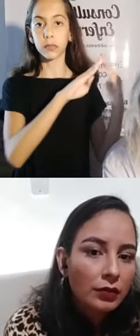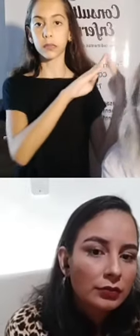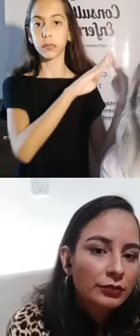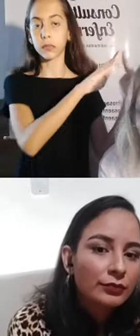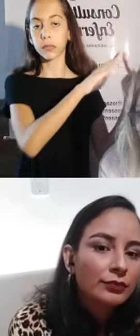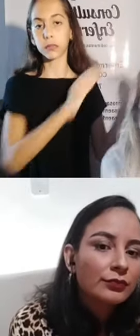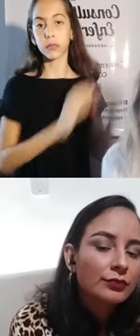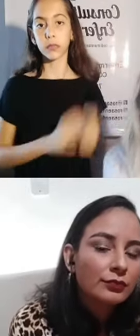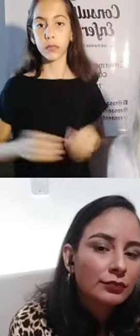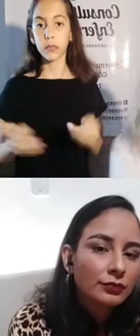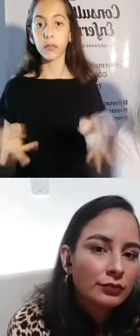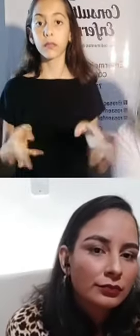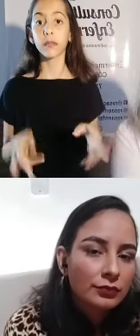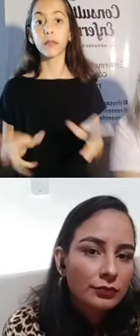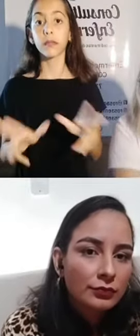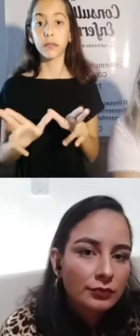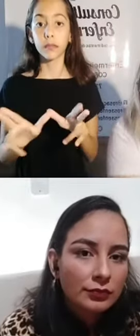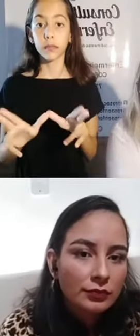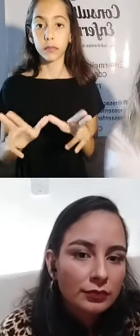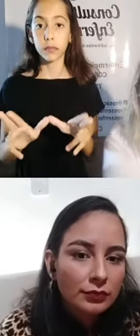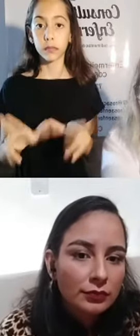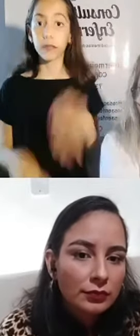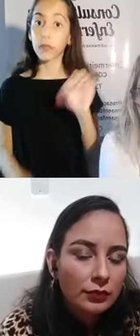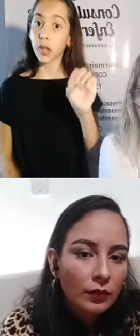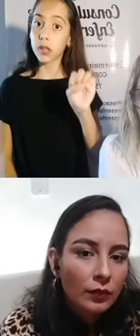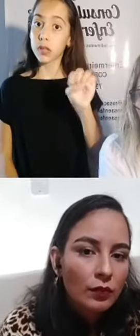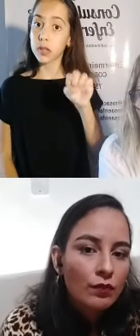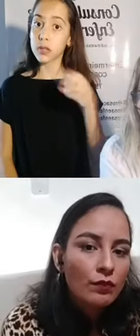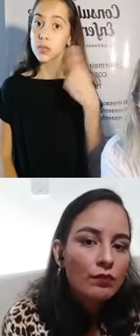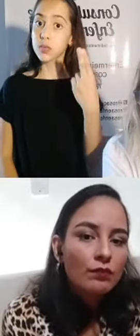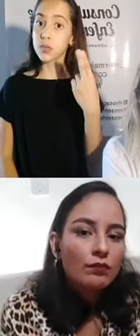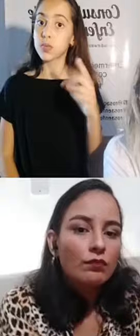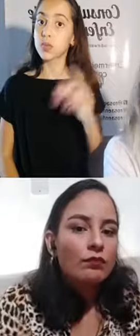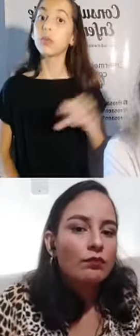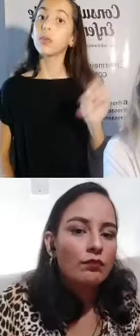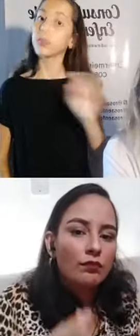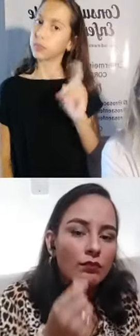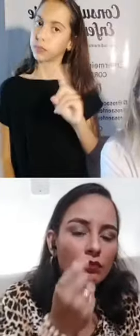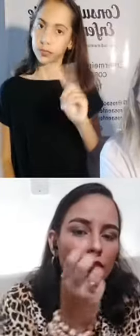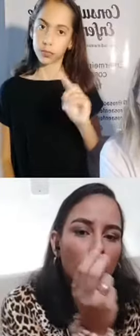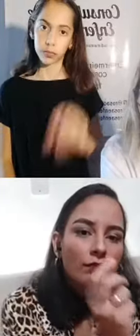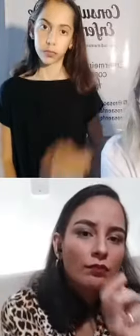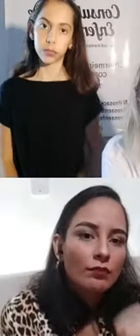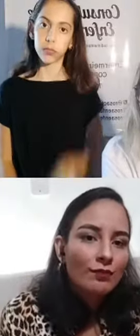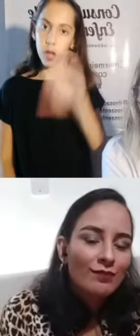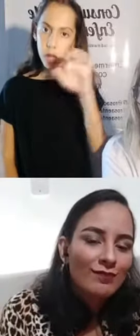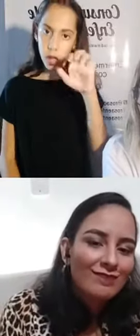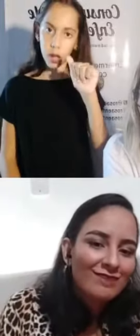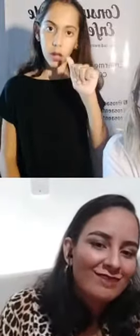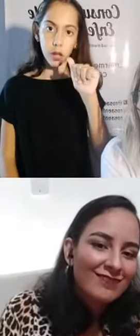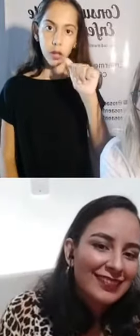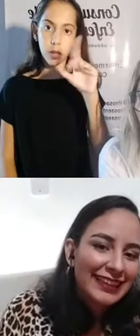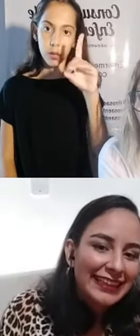aqui tem conseguido entrar nesse processo de um EAD no município?